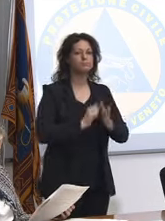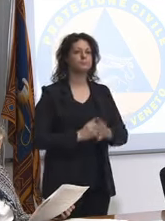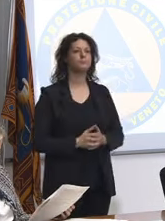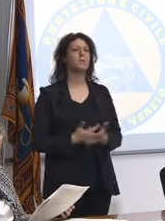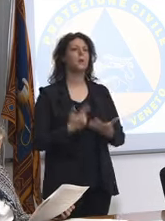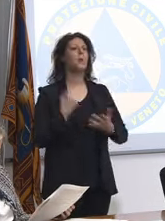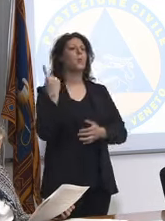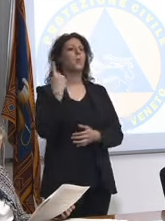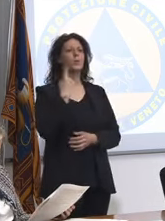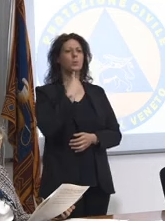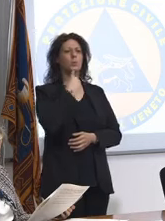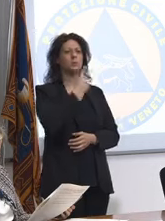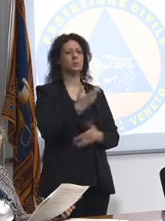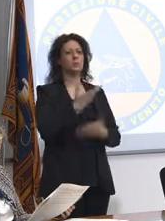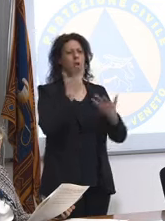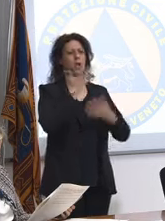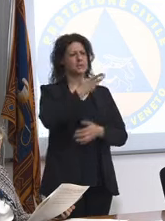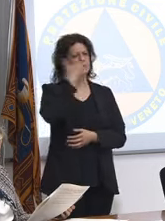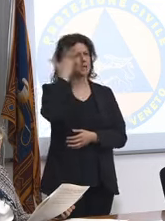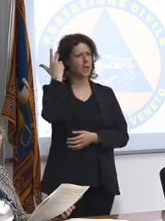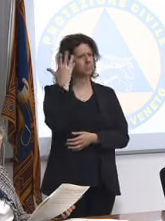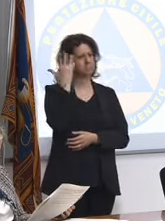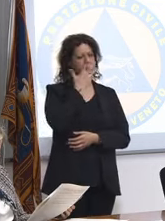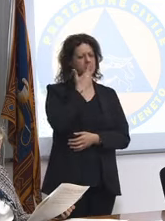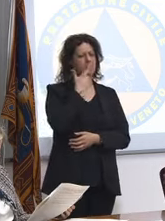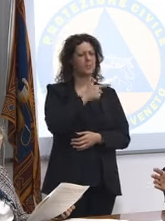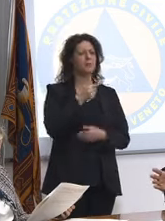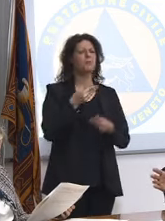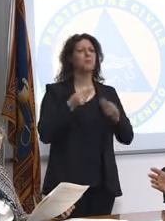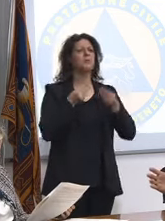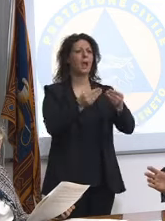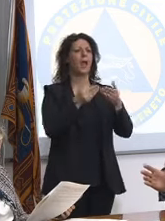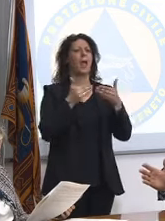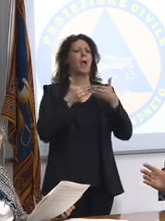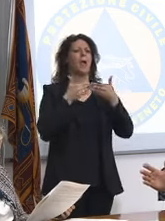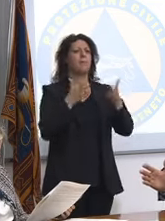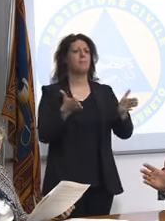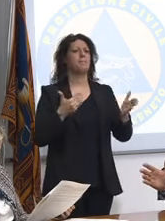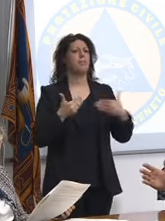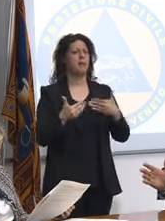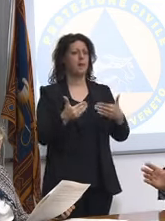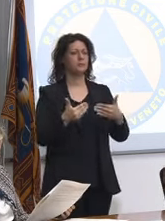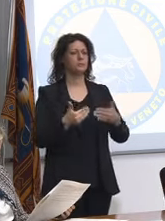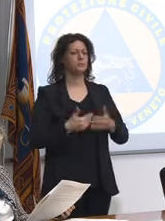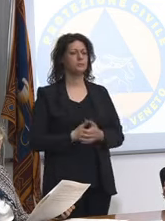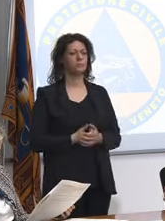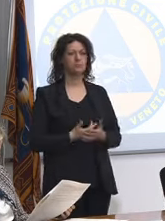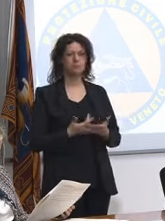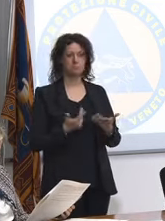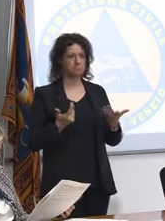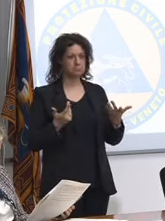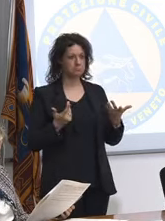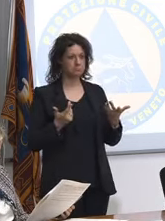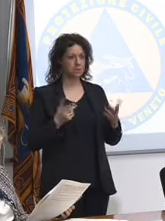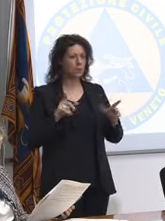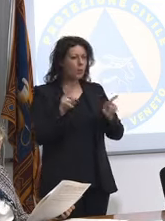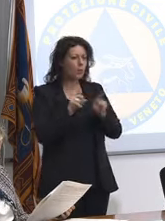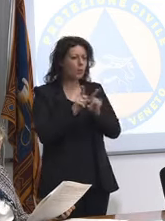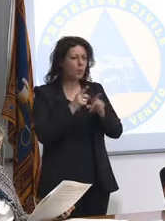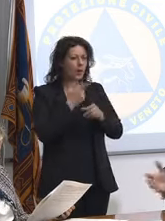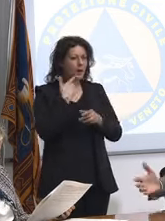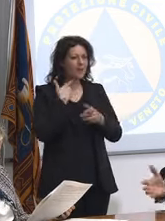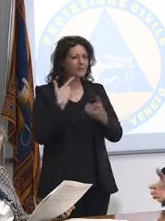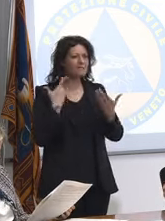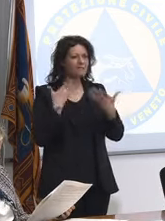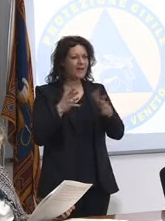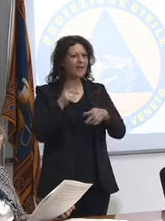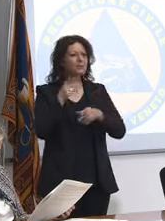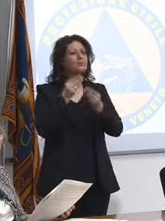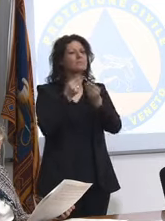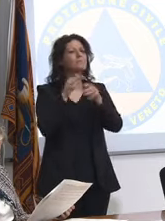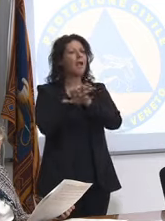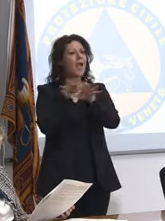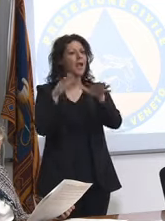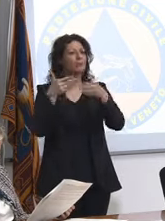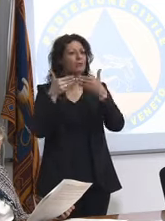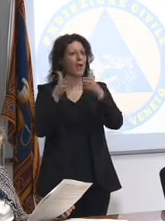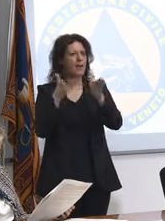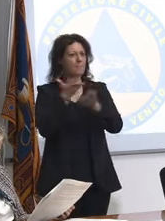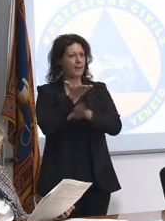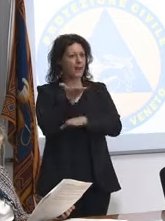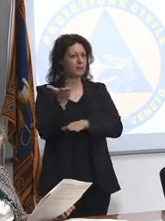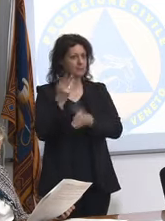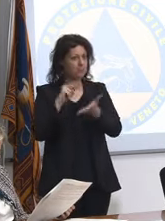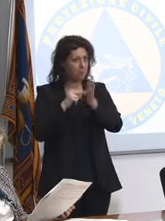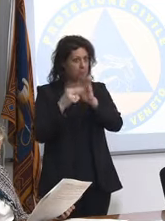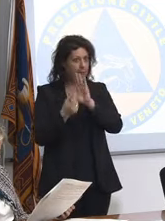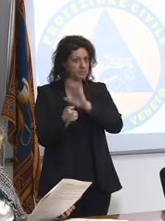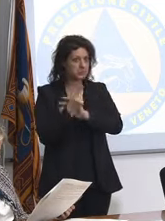sbaglia perché apre troppo presto. No, noi come abbiamo fatto con le spiagge, avete visto? Ci sono stati problemi. Dobbiamo mettere nelle condizioni la gente di cominciare